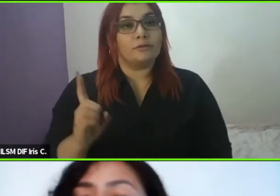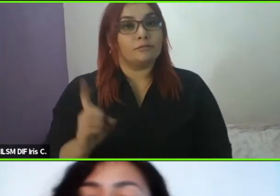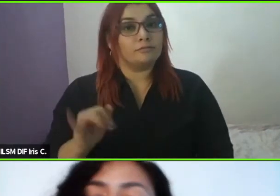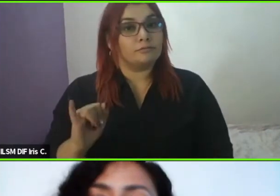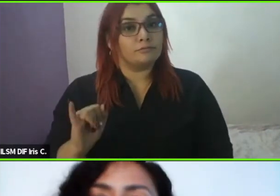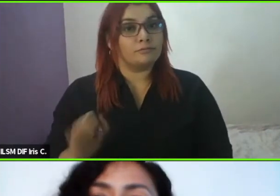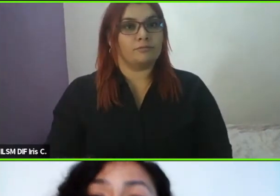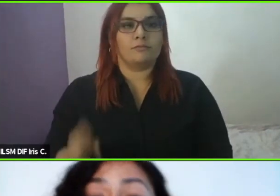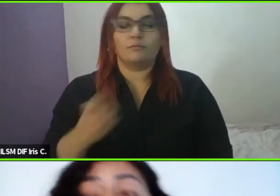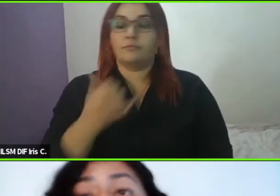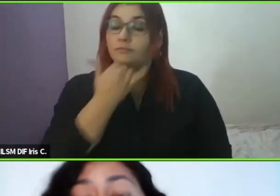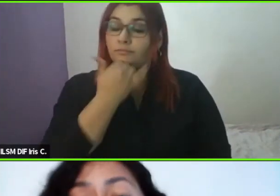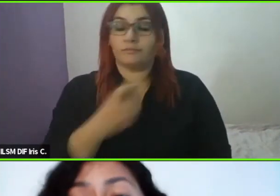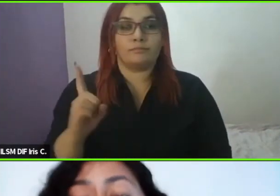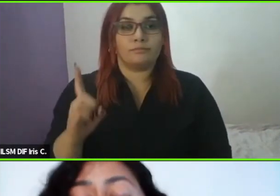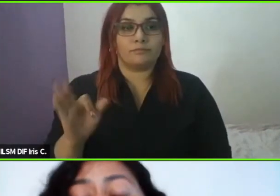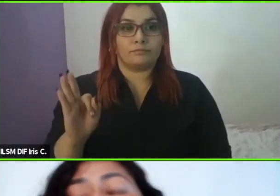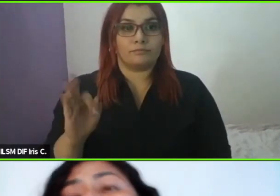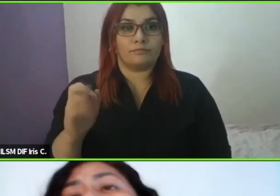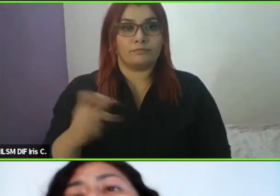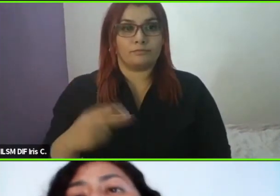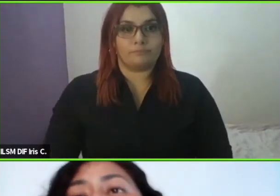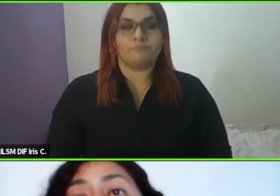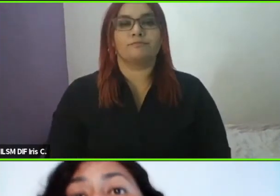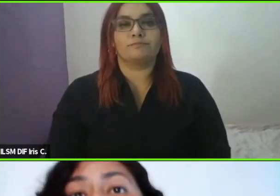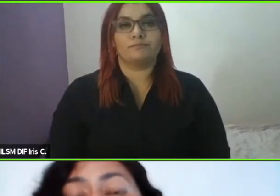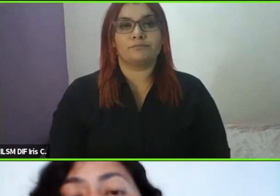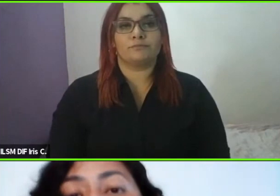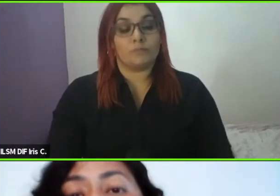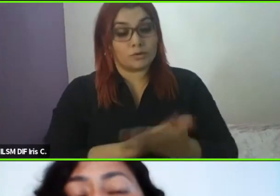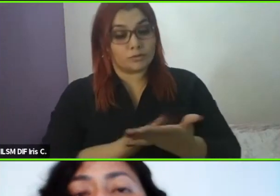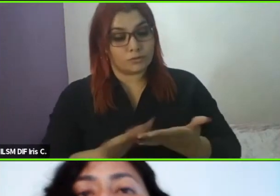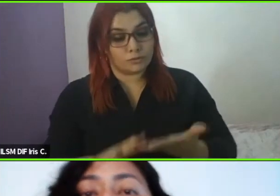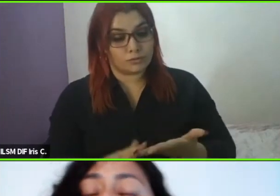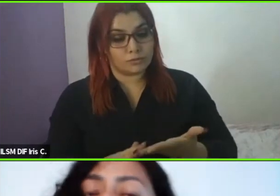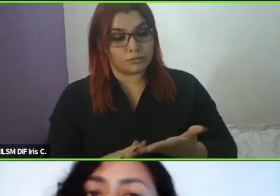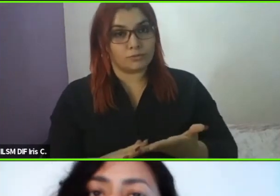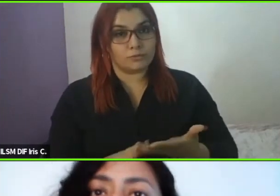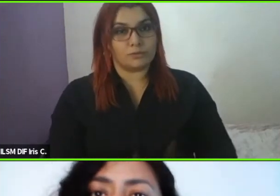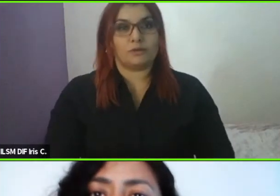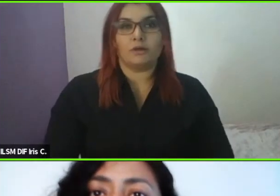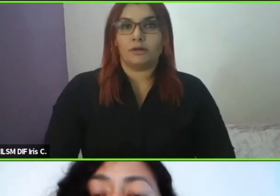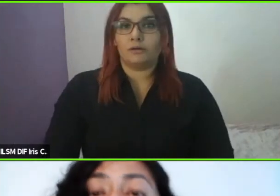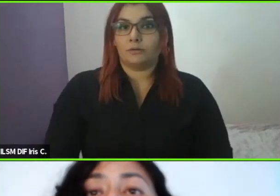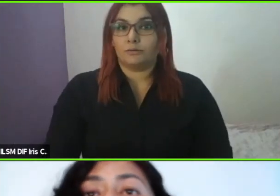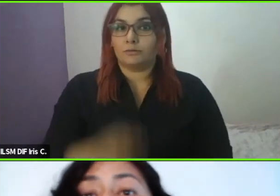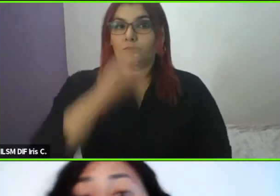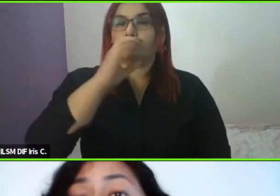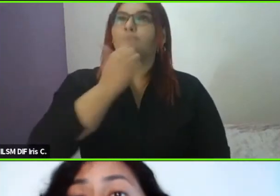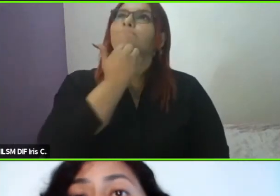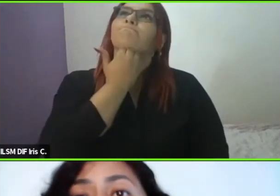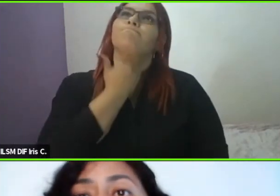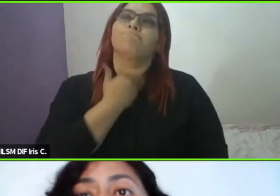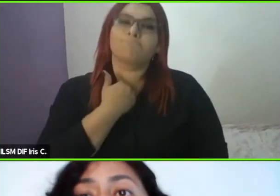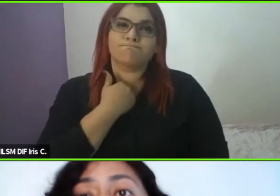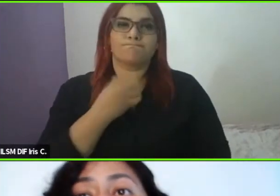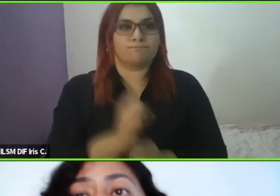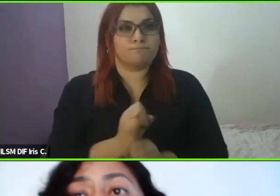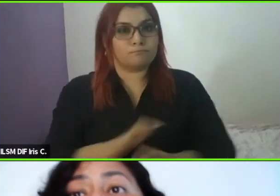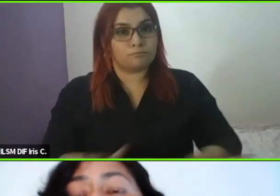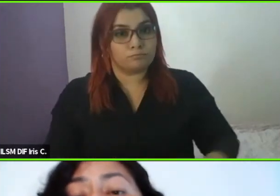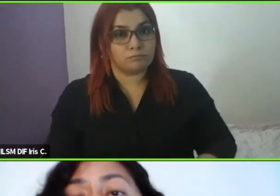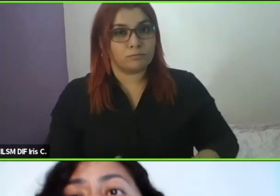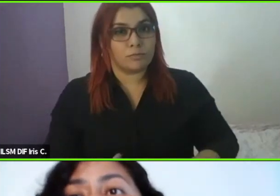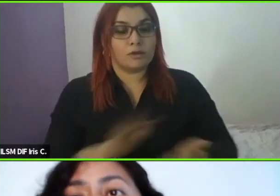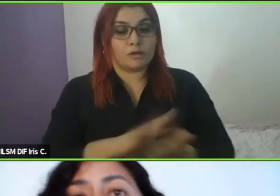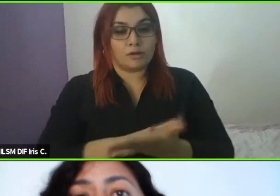fuentes de conocimiento son la experiencia literaria, las bebidas embriagantes y la enfermedad. Tridente que le permite